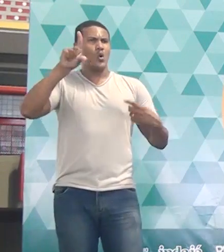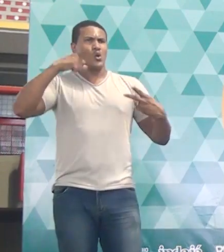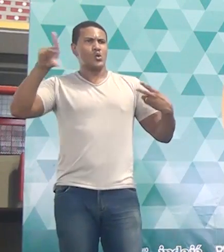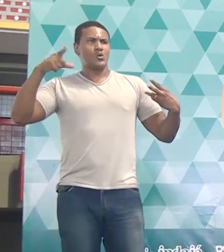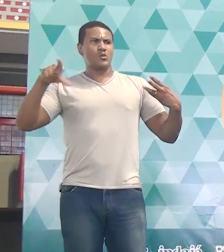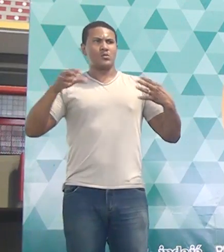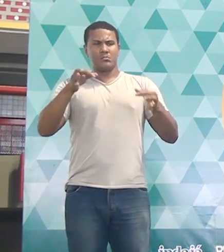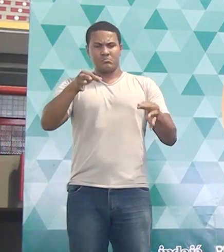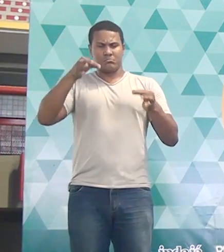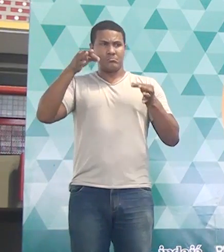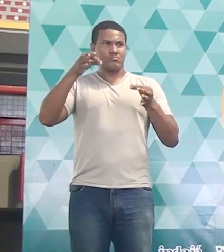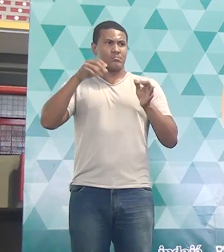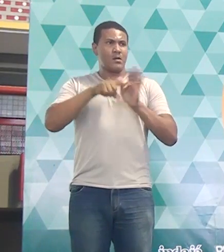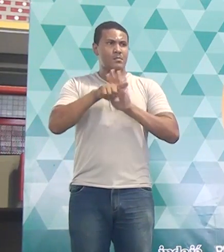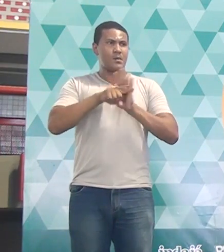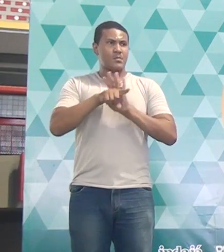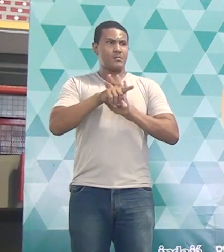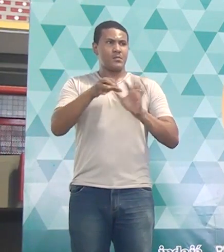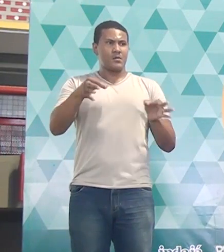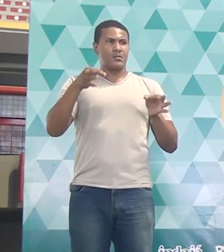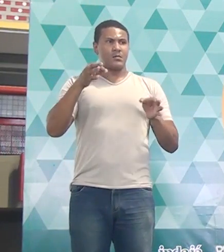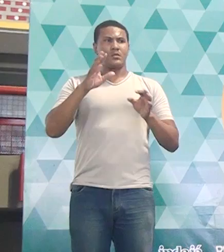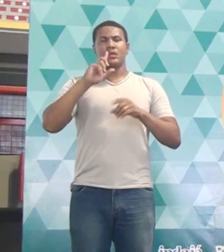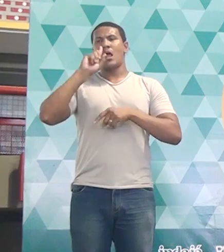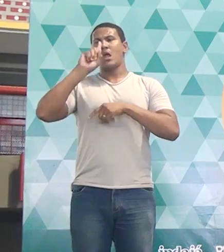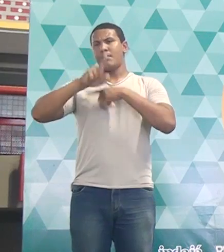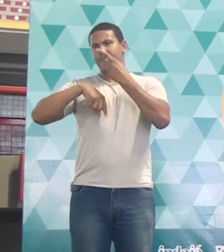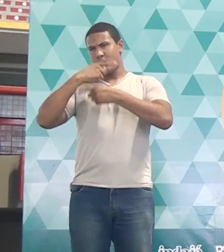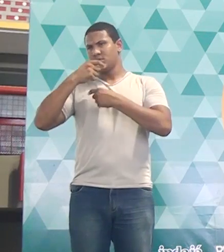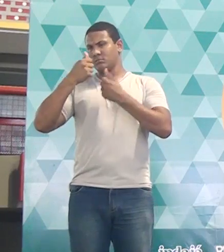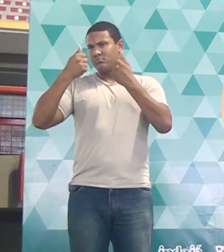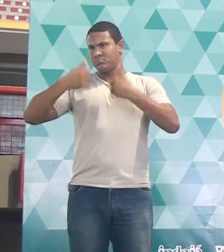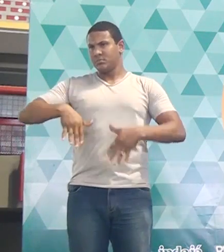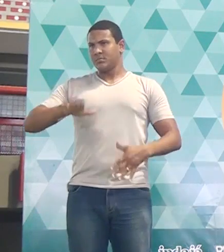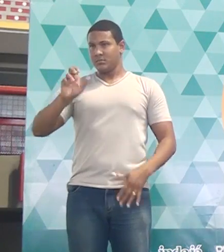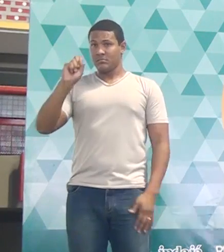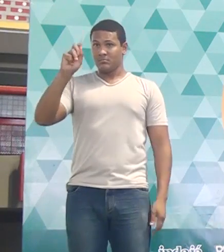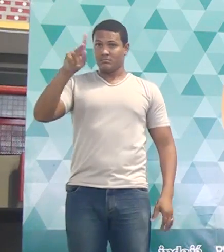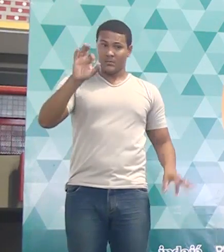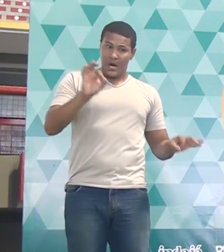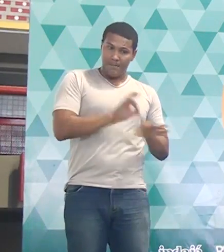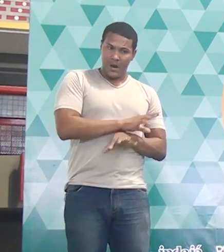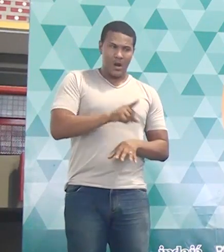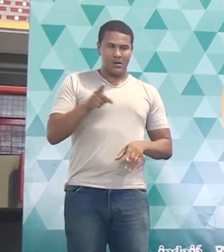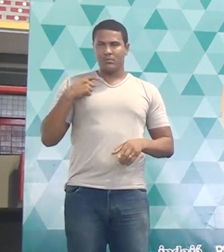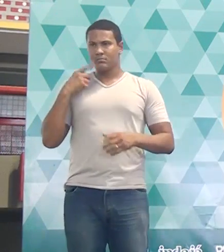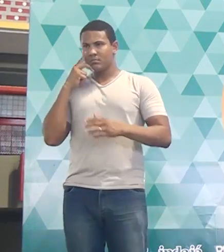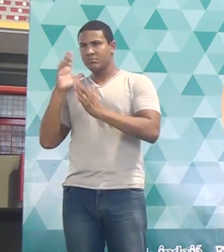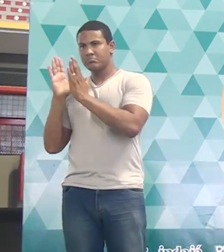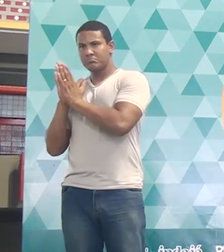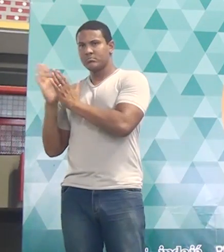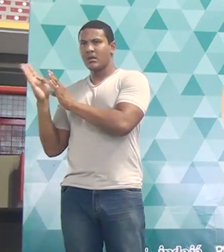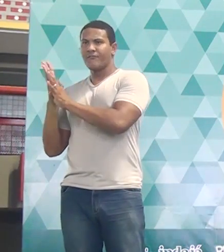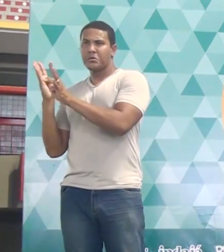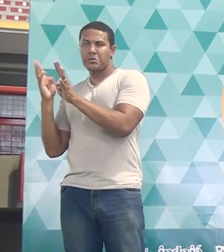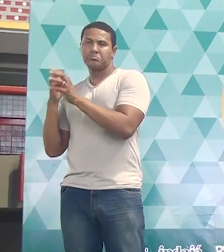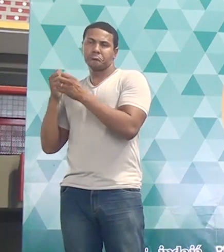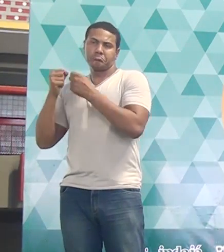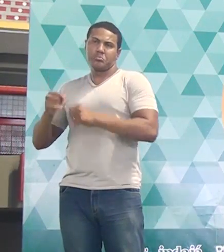essa aula, eu fico aqui à disposição para tirar algumas dúvidas, tá bom? Vamos para a nossa questão do livrinho.